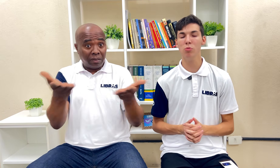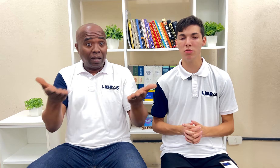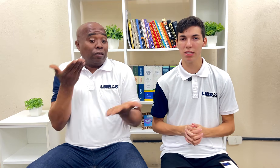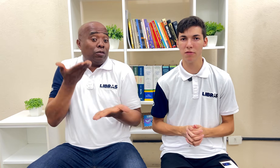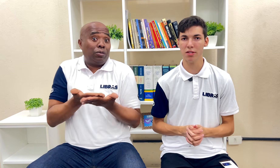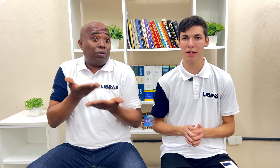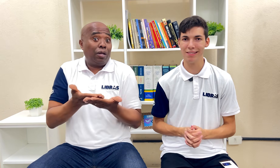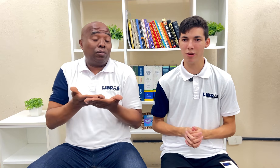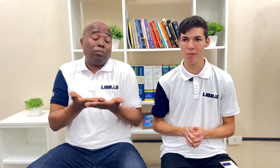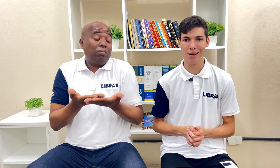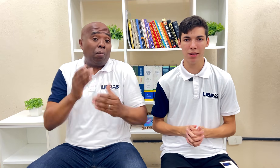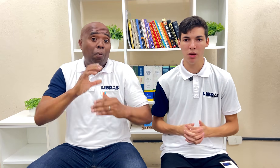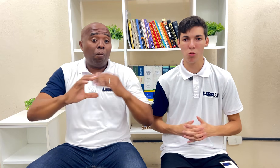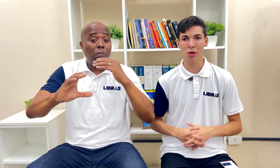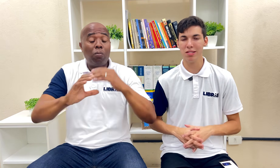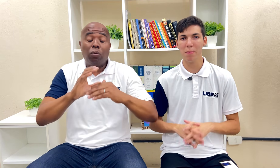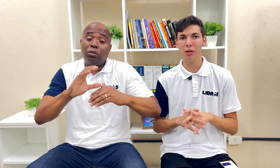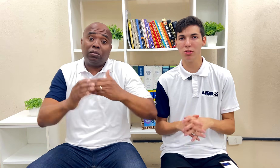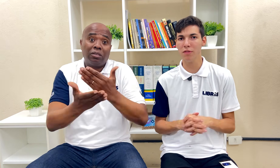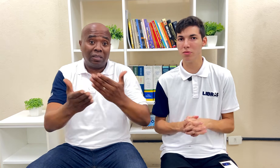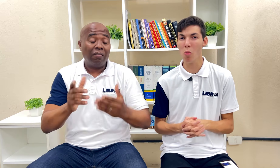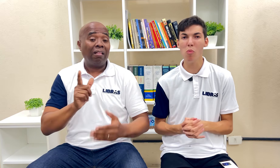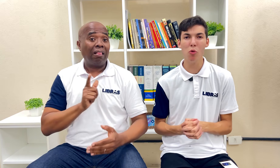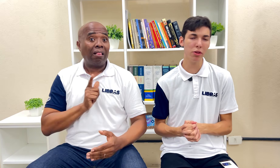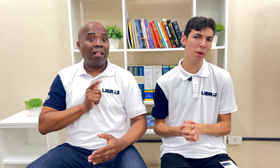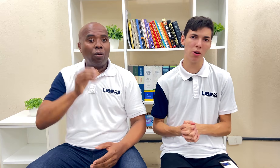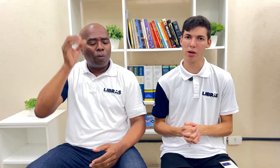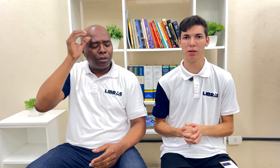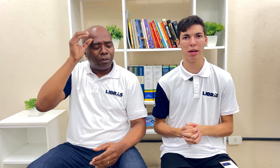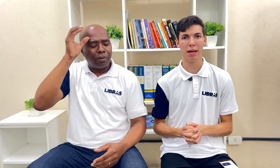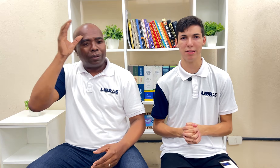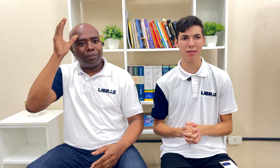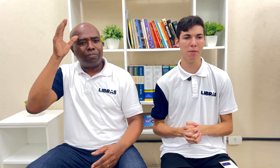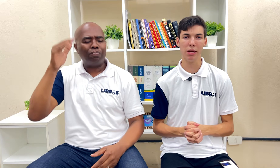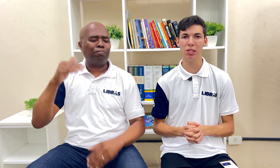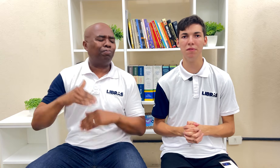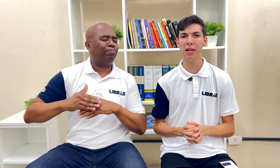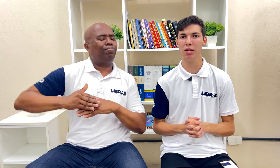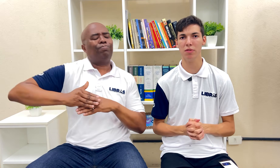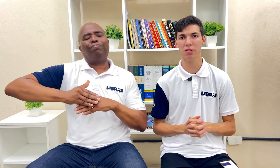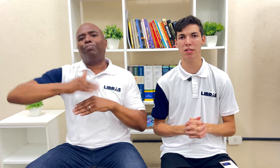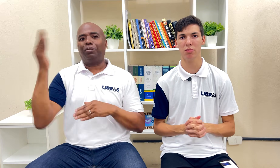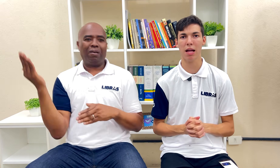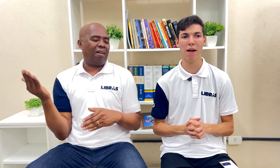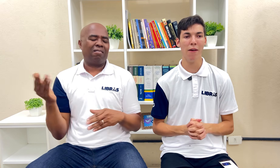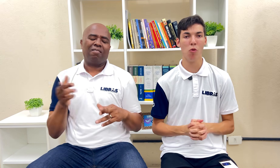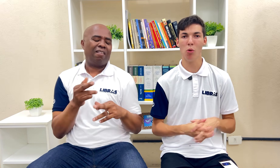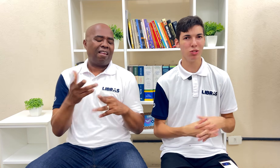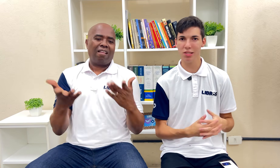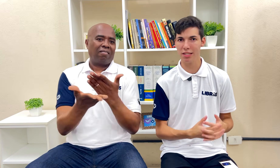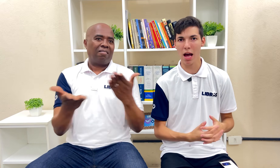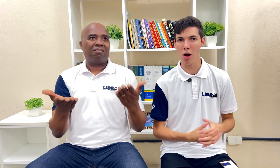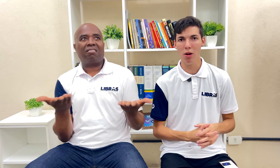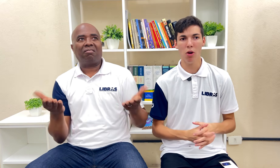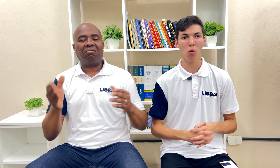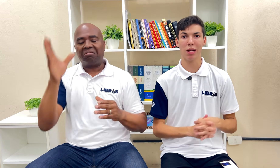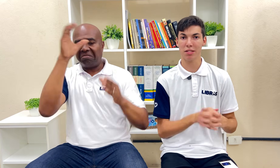música você vai ter um conhecimento de visual muito maior. É extremamente diferente de você estudar um monte de sinal ou